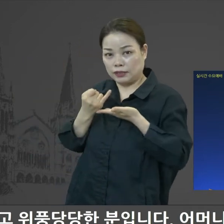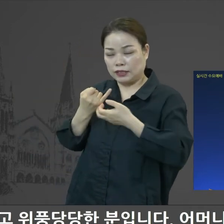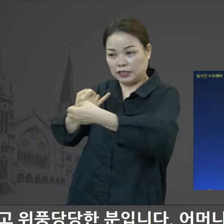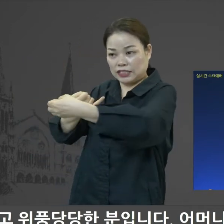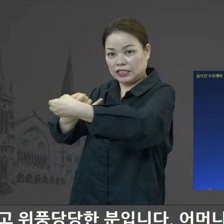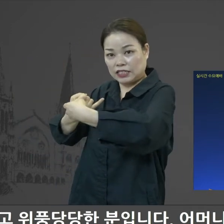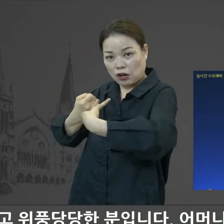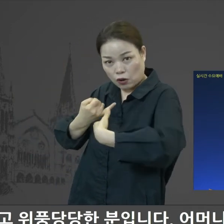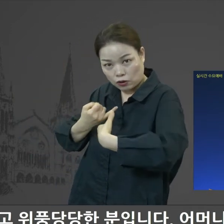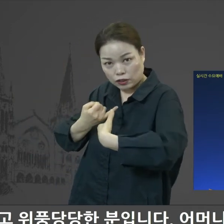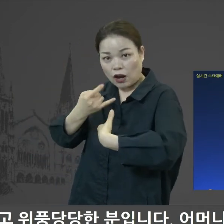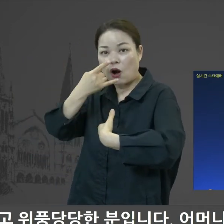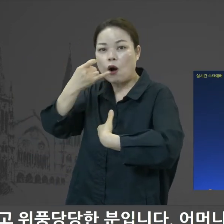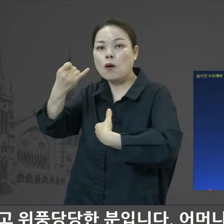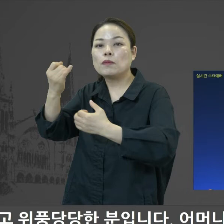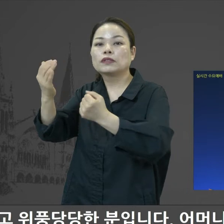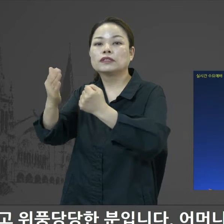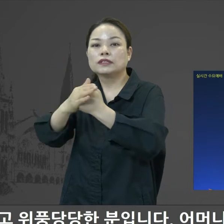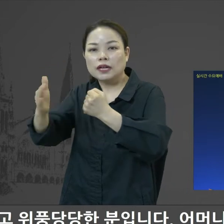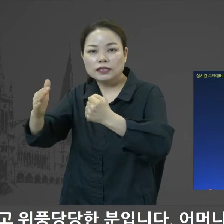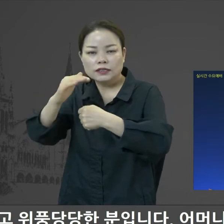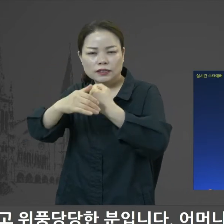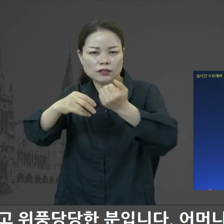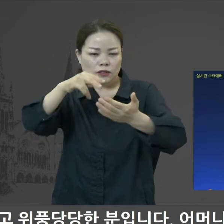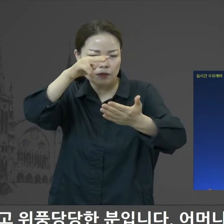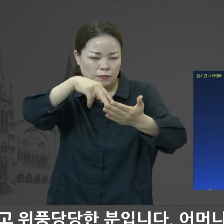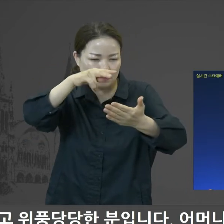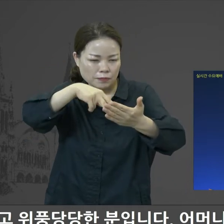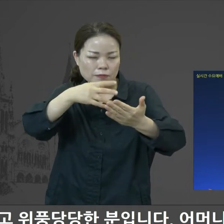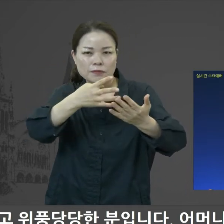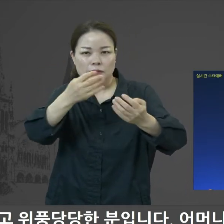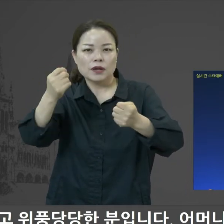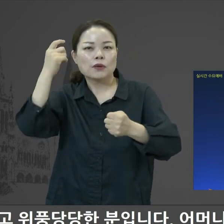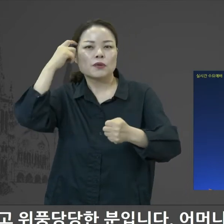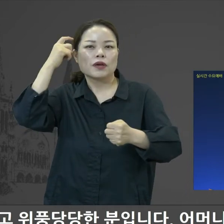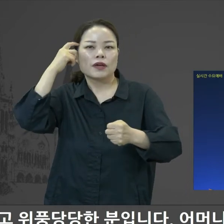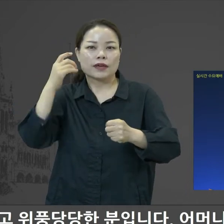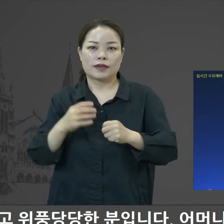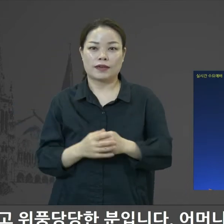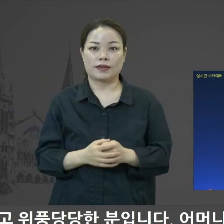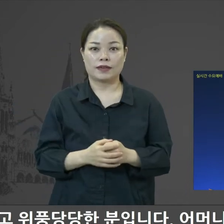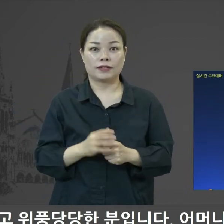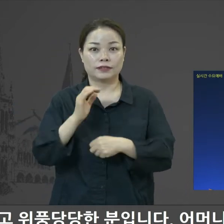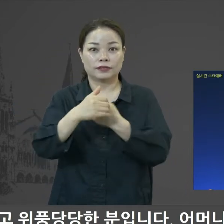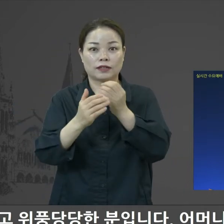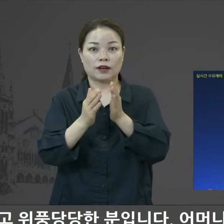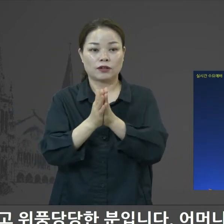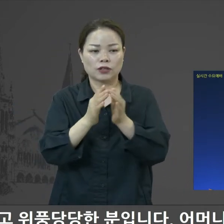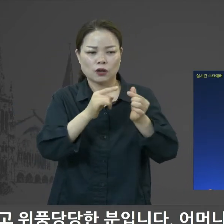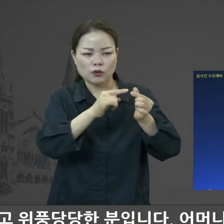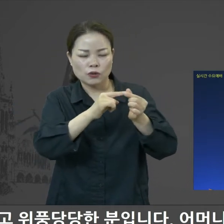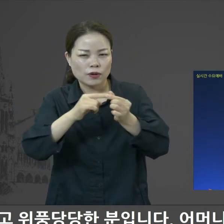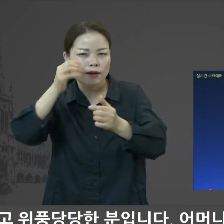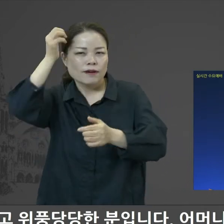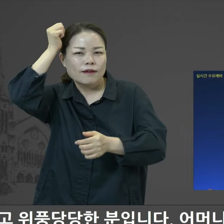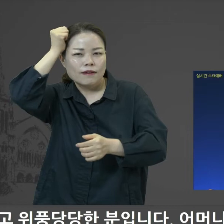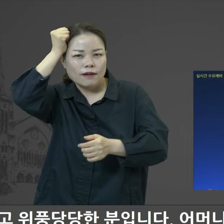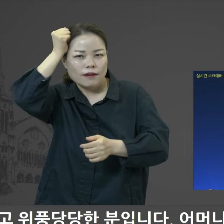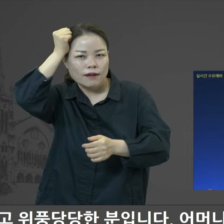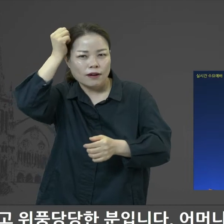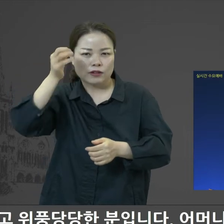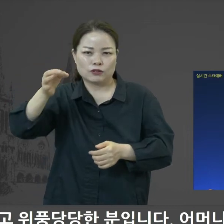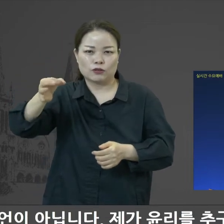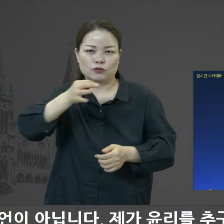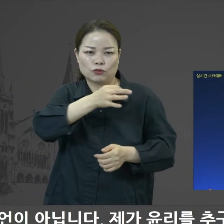영향입니다. 또 어머니 덕분에 성경을 많이 읽었죠. 왜냐하면 성경 구절을 꼭 외워야